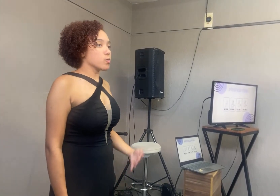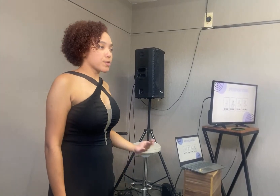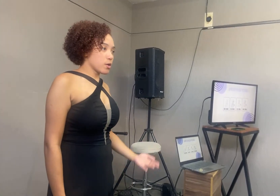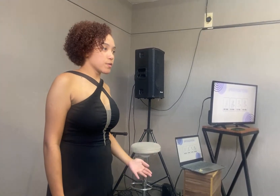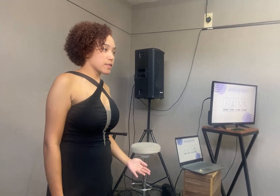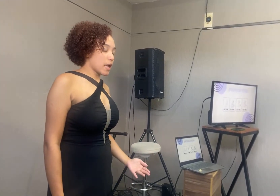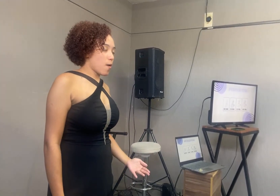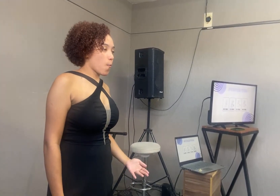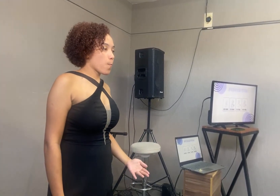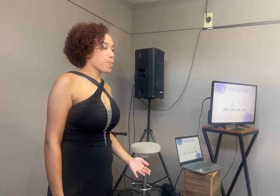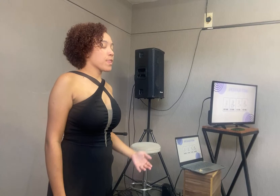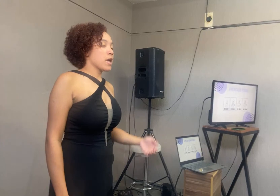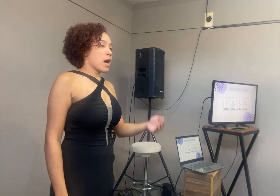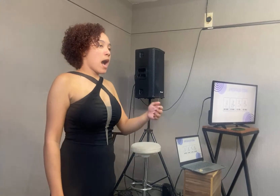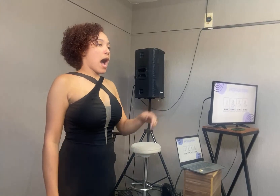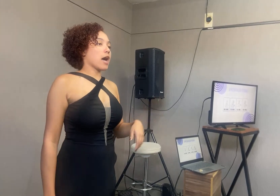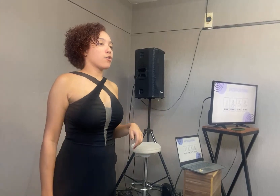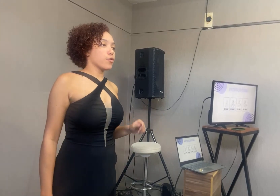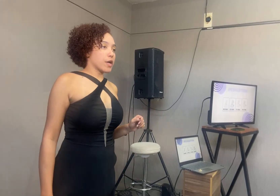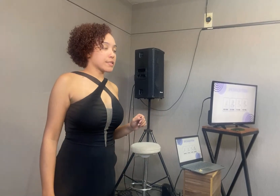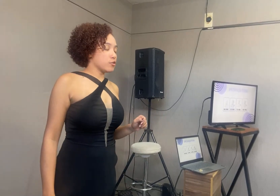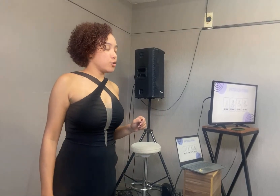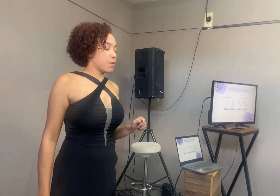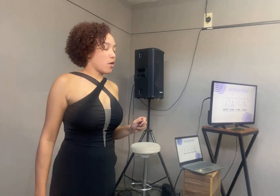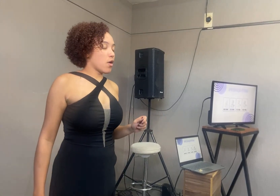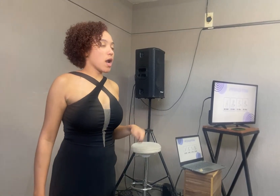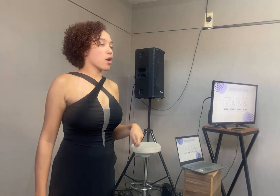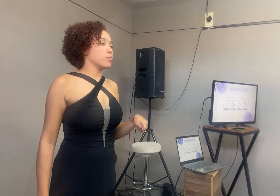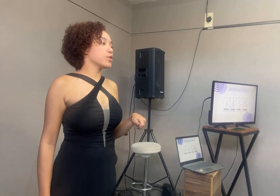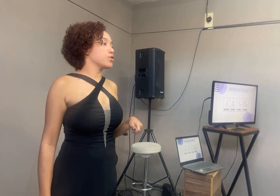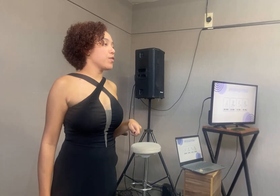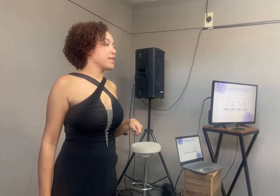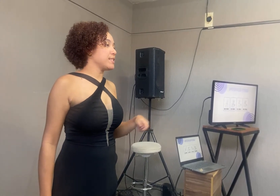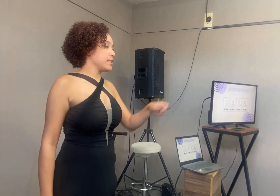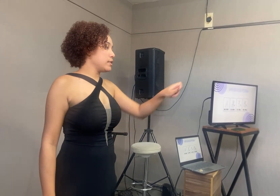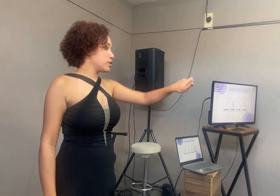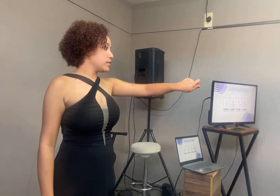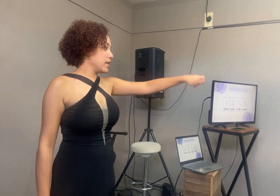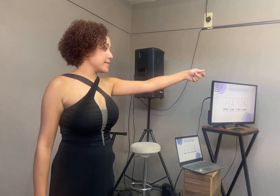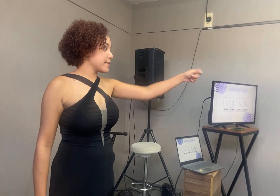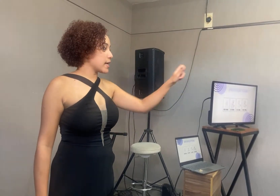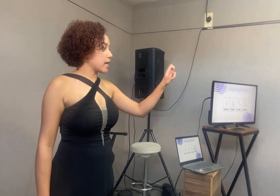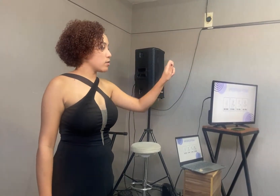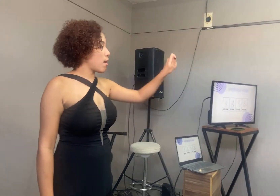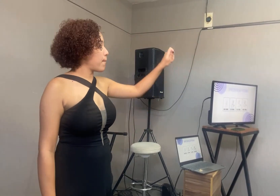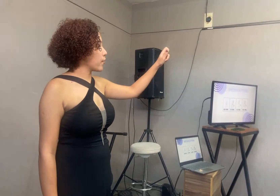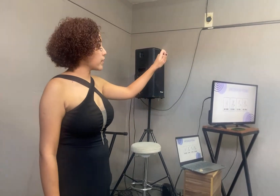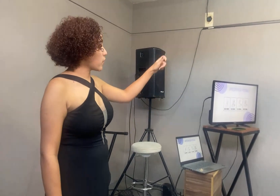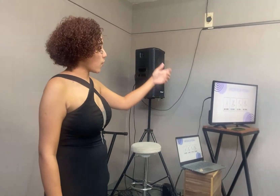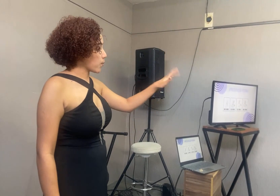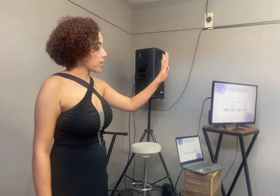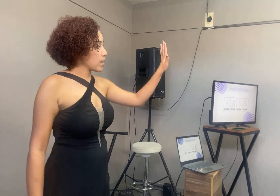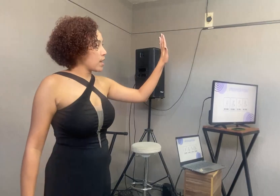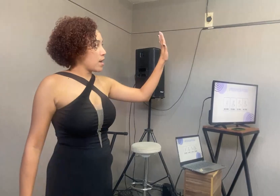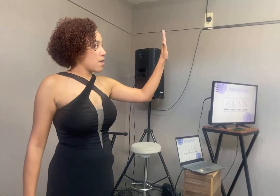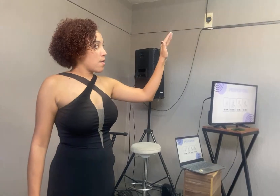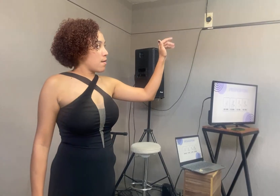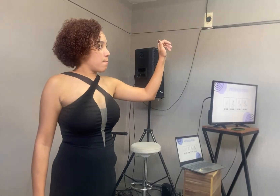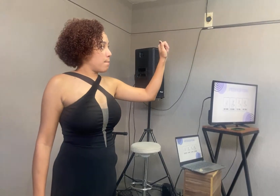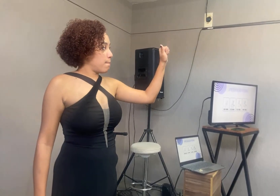seu sinal, a configuração de mão é como se eu estivesse destrancando uma porta.